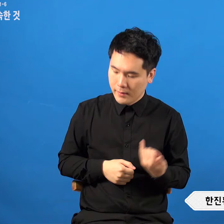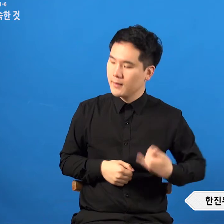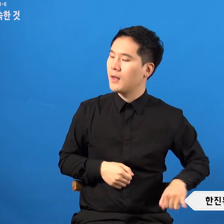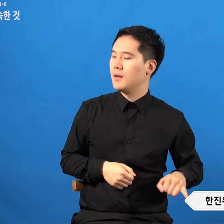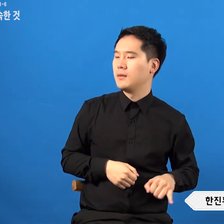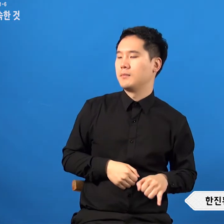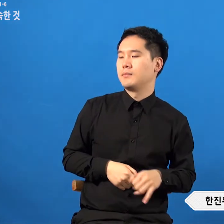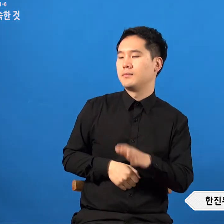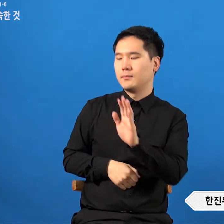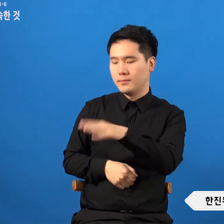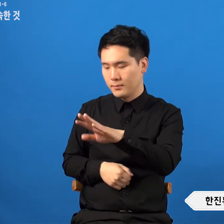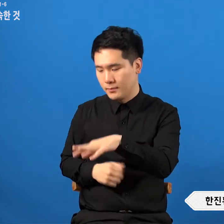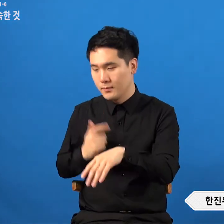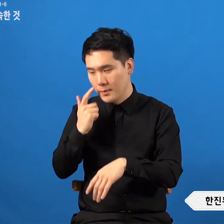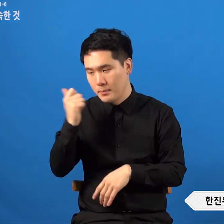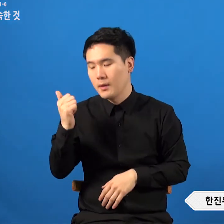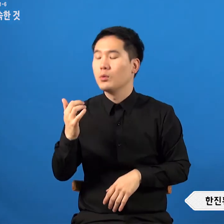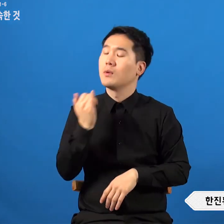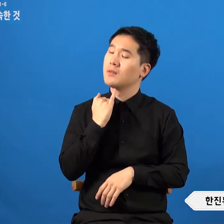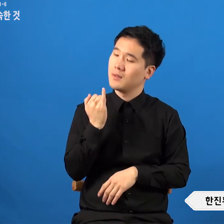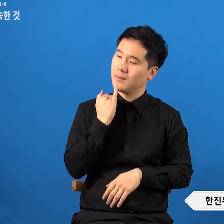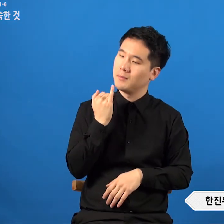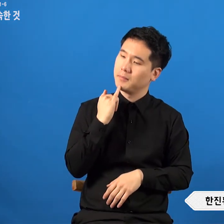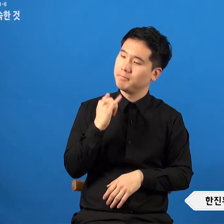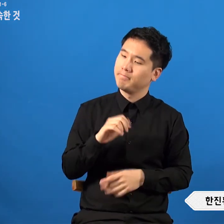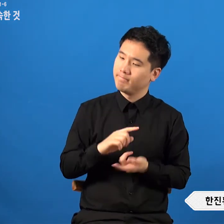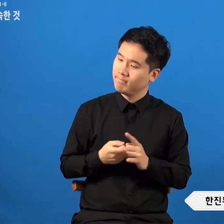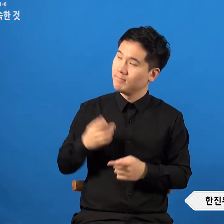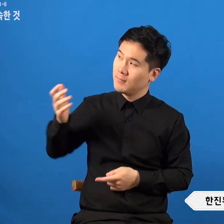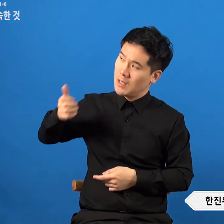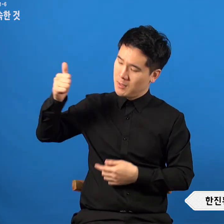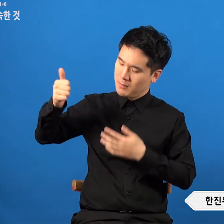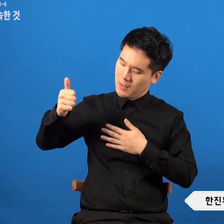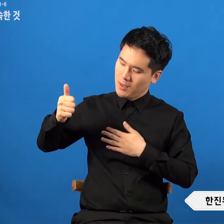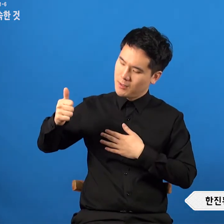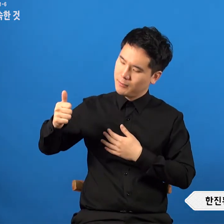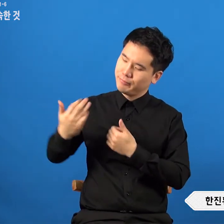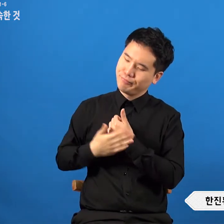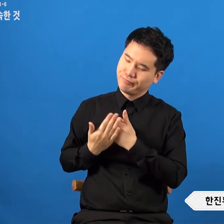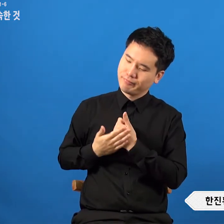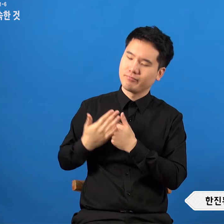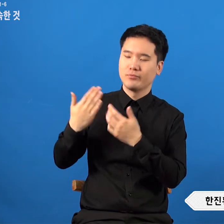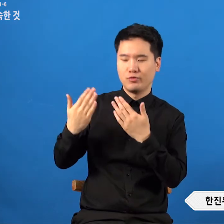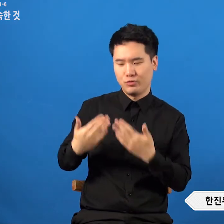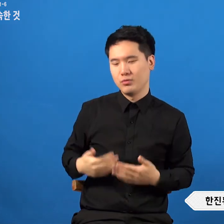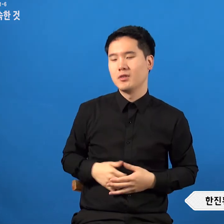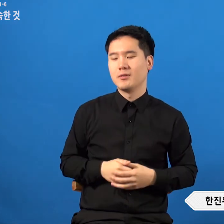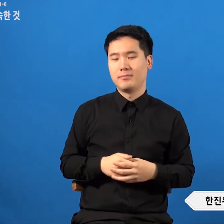손을 잡으면서 아빠 괜찮아요. 대신에 하나님이 저를 잘 보살펴 주셨어요.